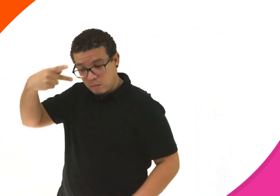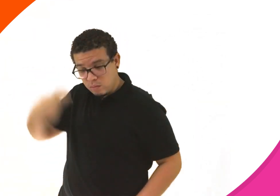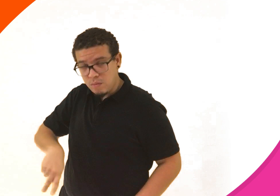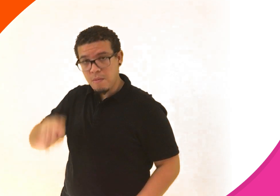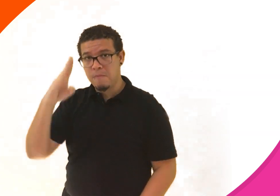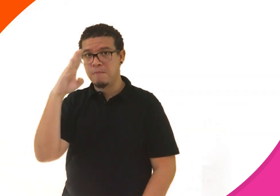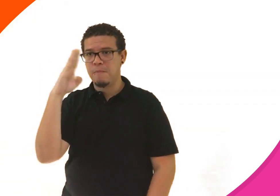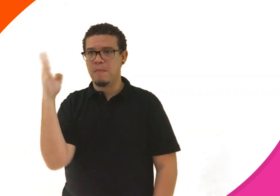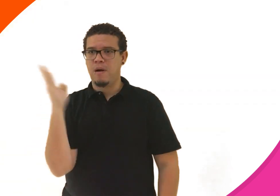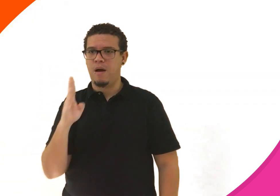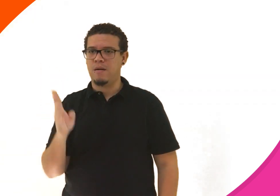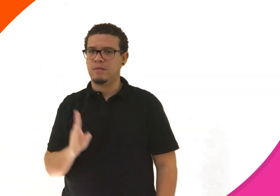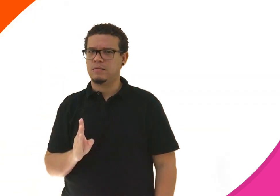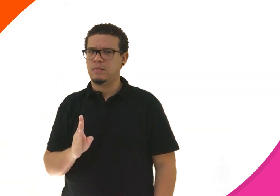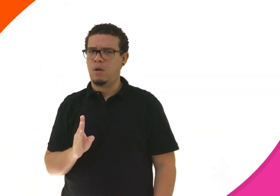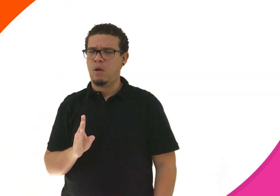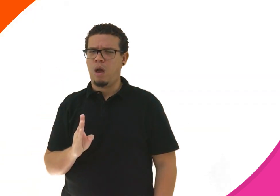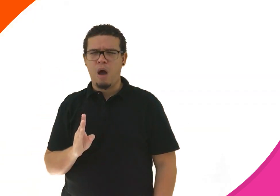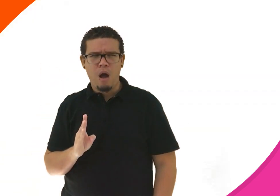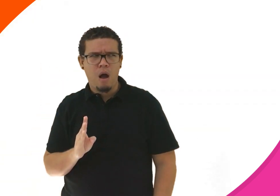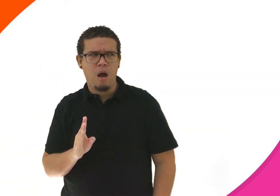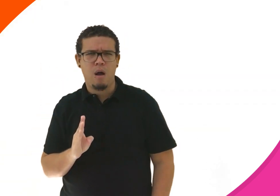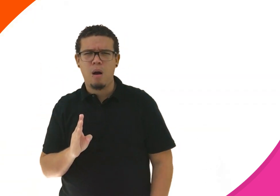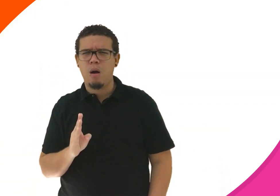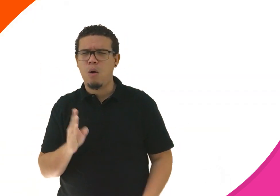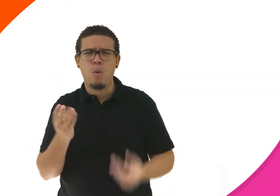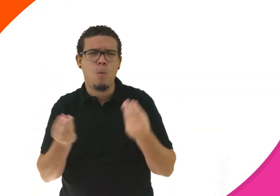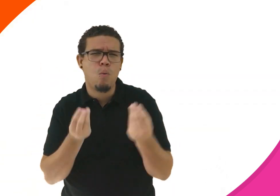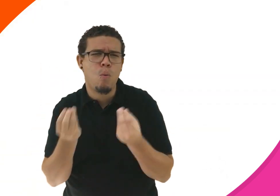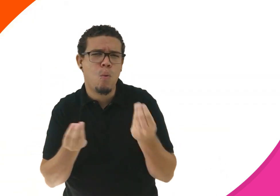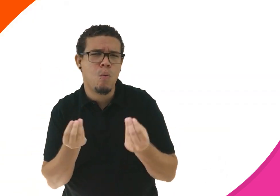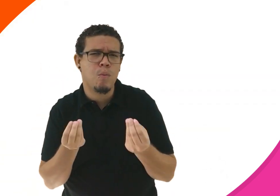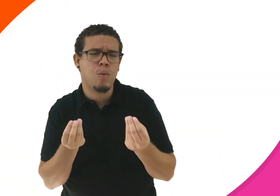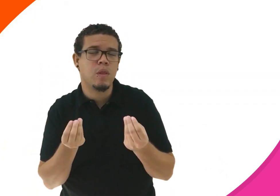comunidade surda, a qual é utilizada no Brasil.